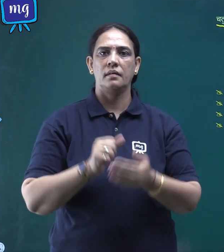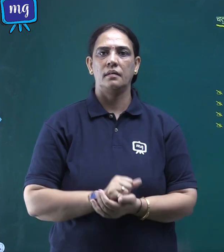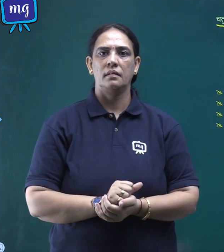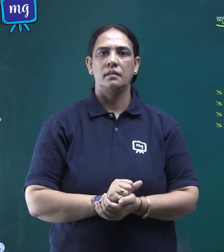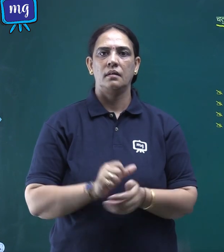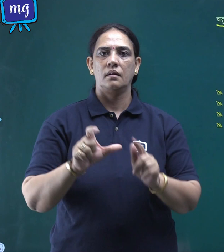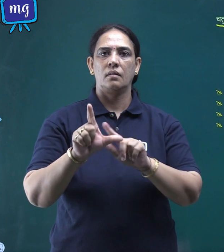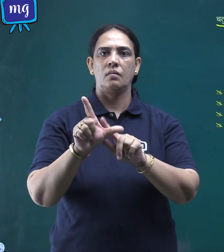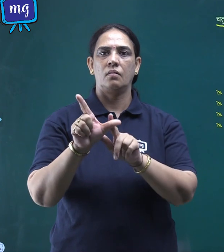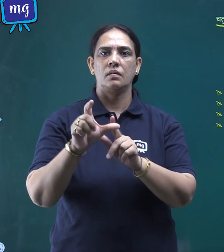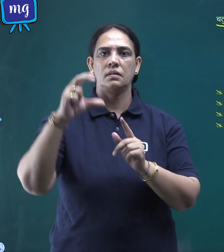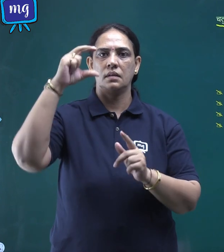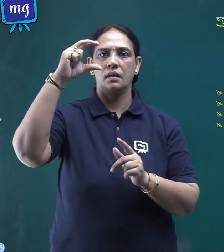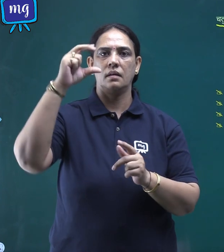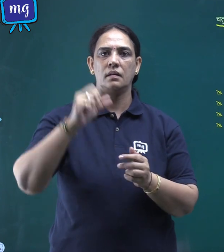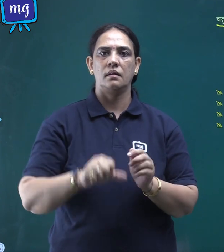कोण सी,